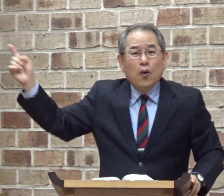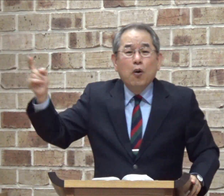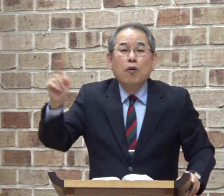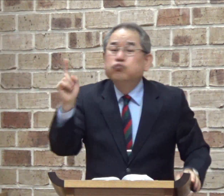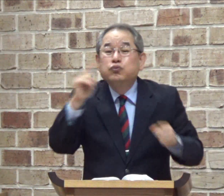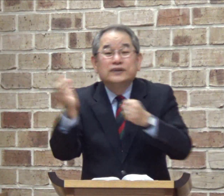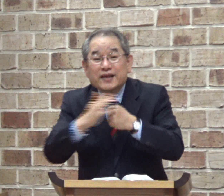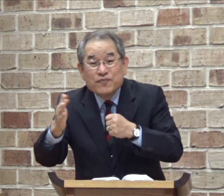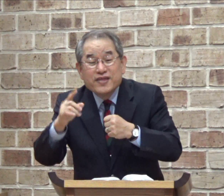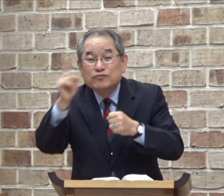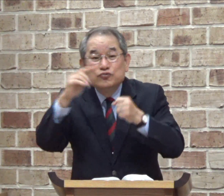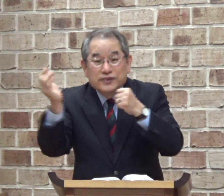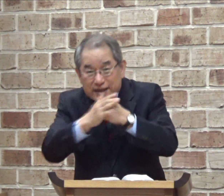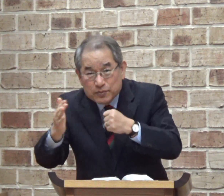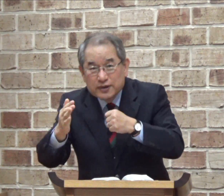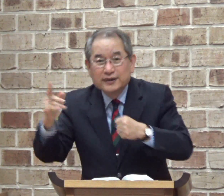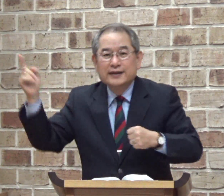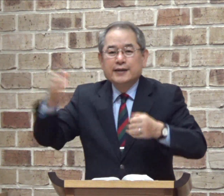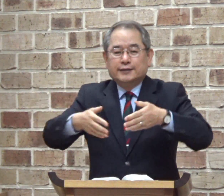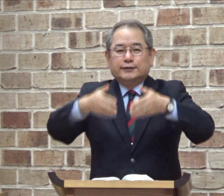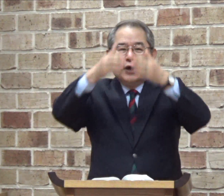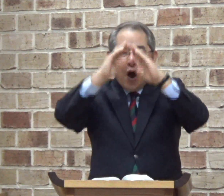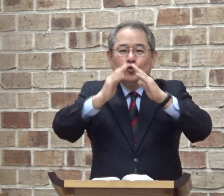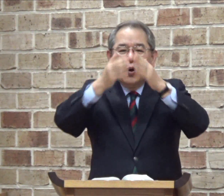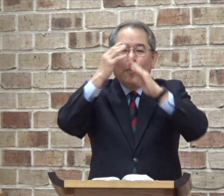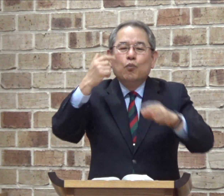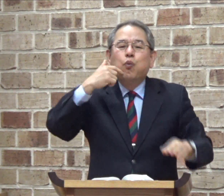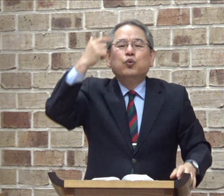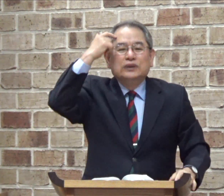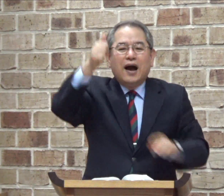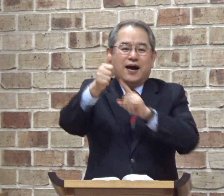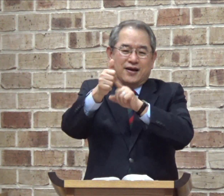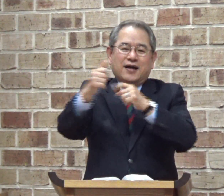장로님들과 집사님들과 서로 마음을 합하여